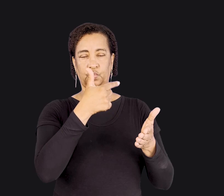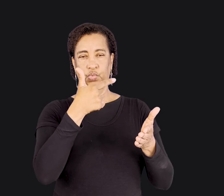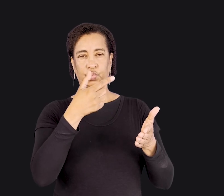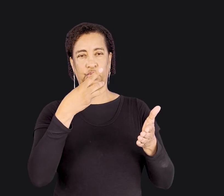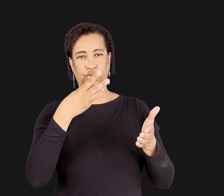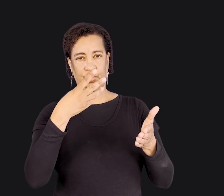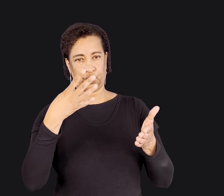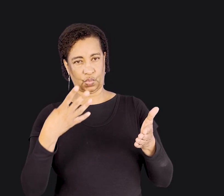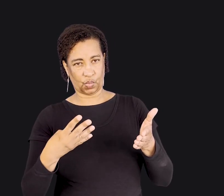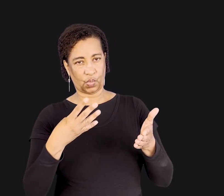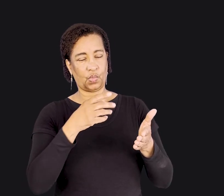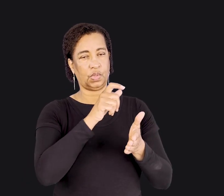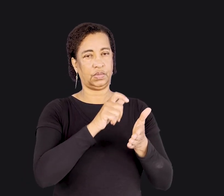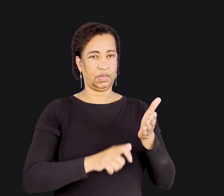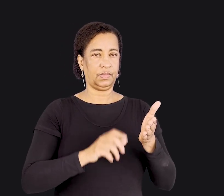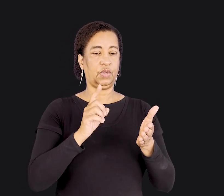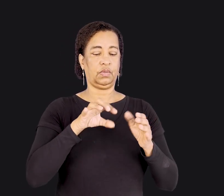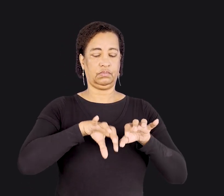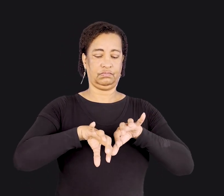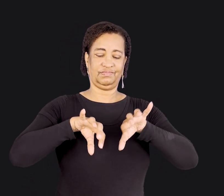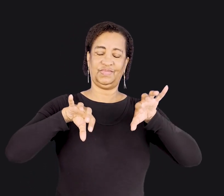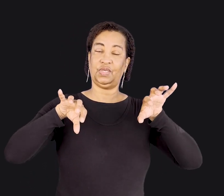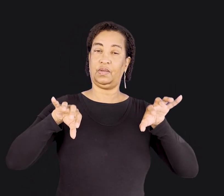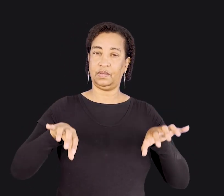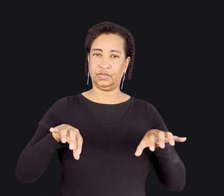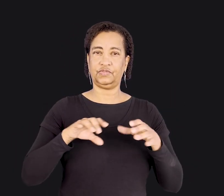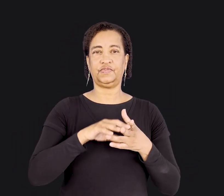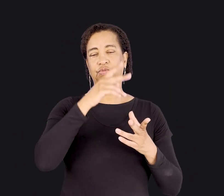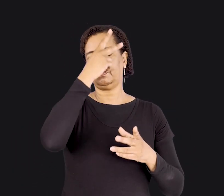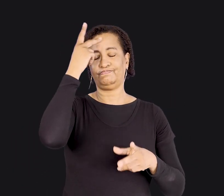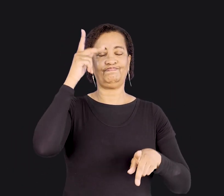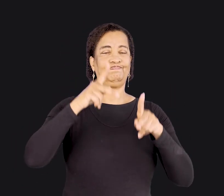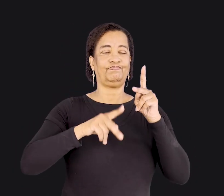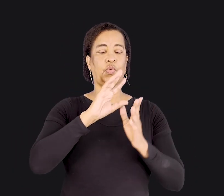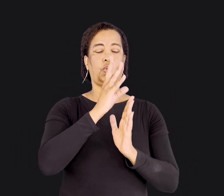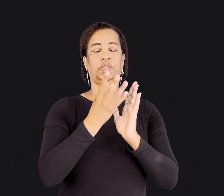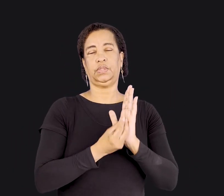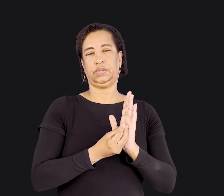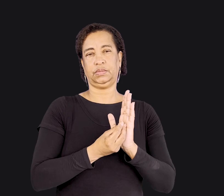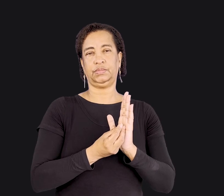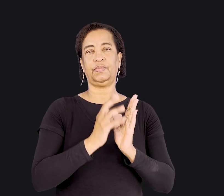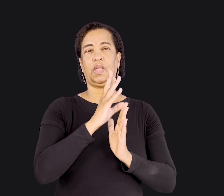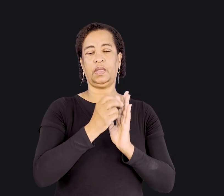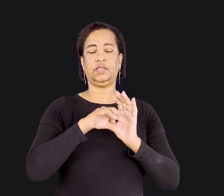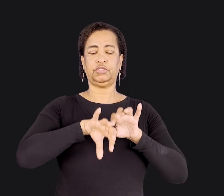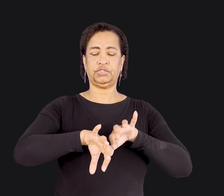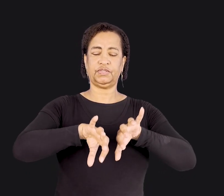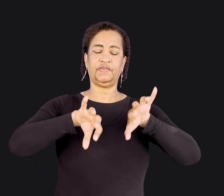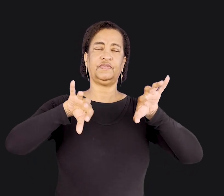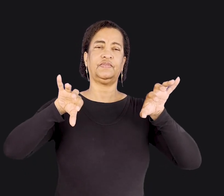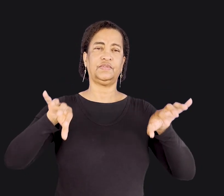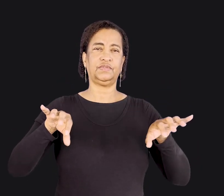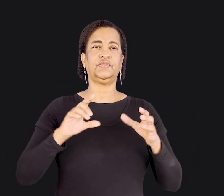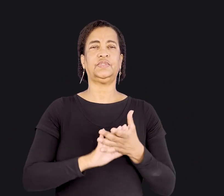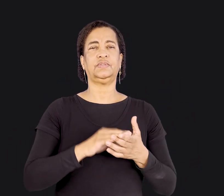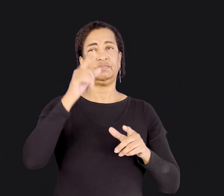é a divisão entre os membros da igreja. Aquela igreja estava dividida e demarcada ao redor dos seus